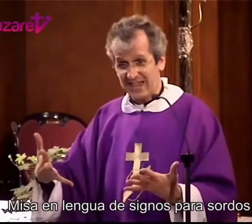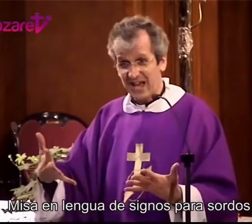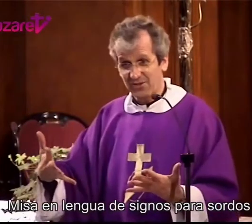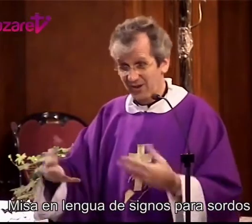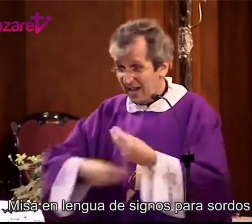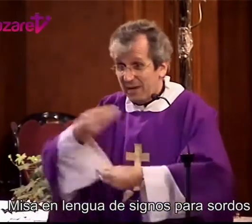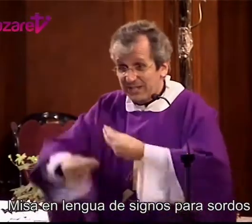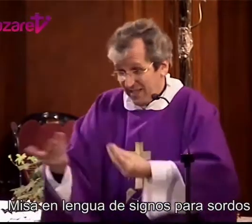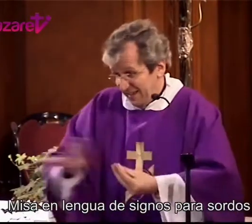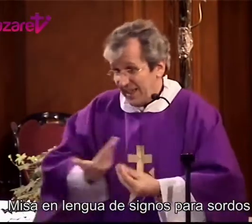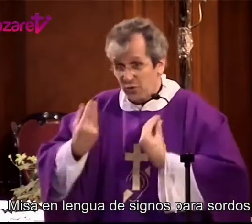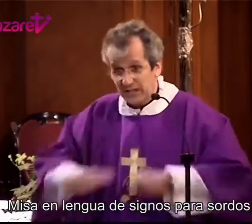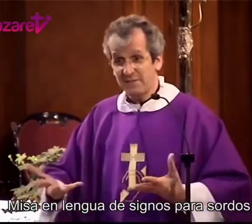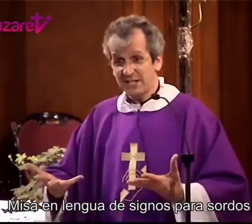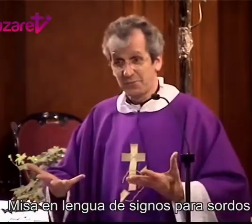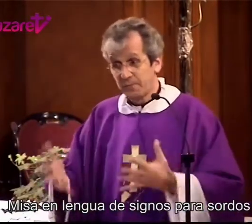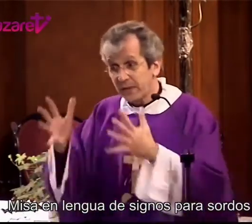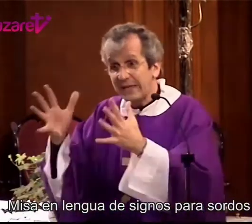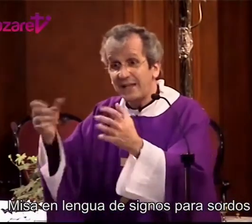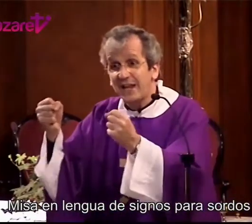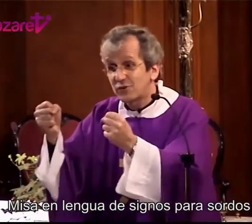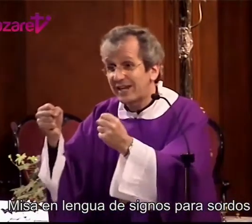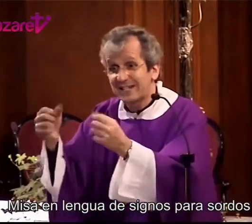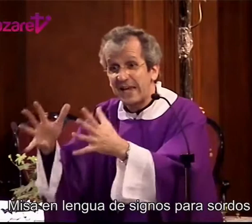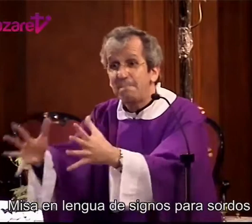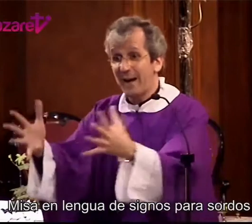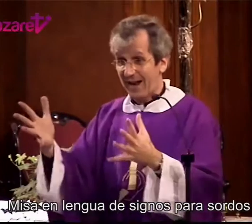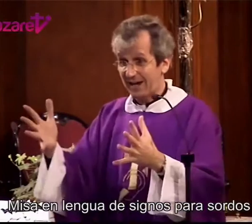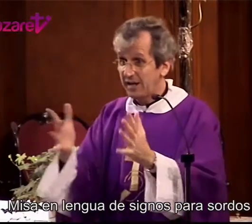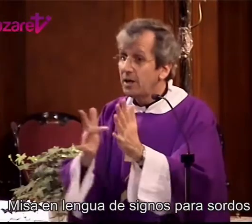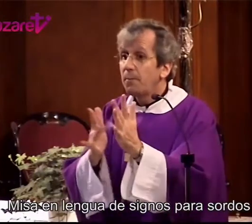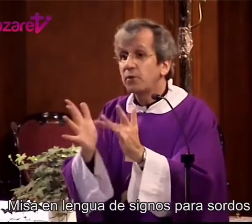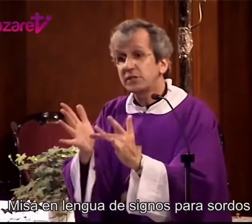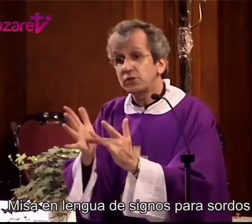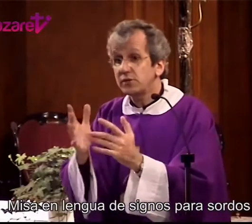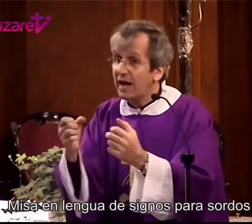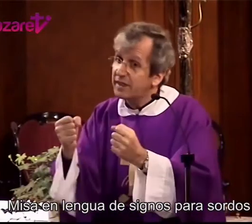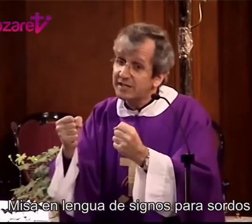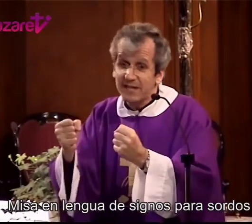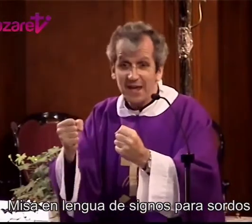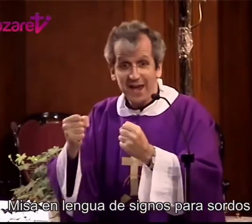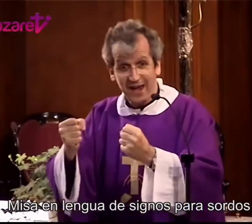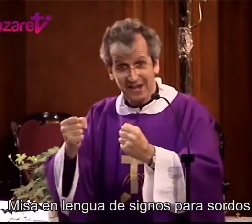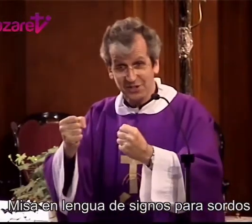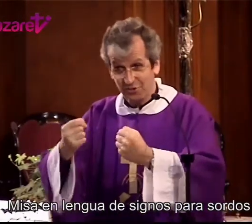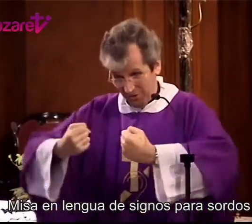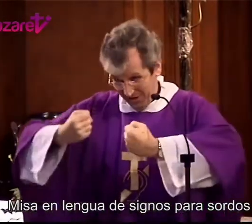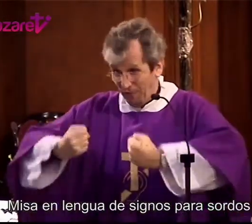desgraciado, que vas a hacerte daño a ti mismo, y tendríamos ganas de pararle. Pues Jesús hace ese gesto de